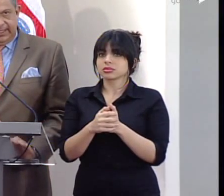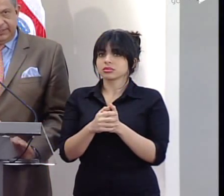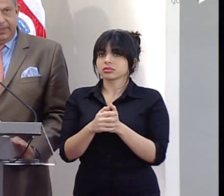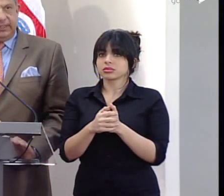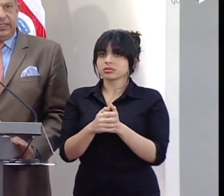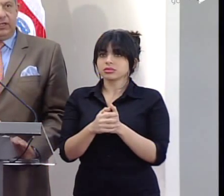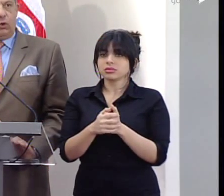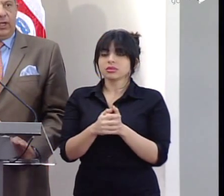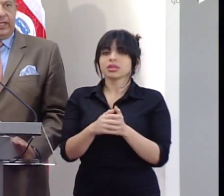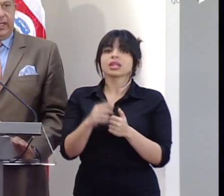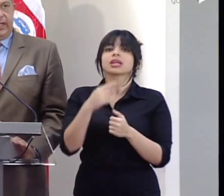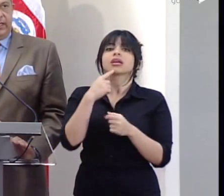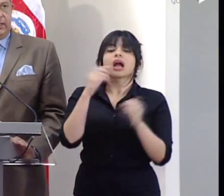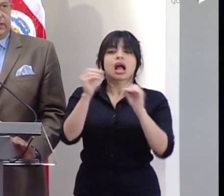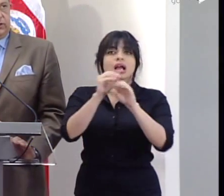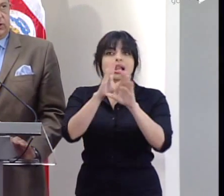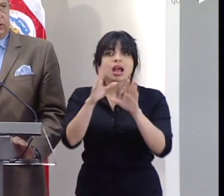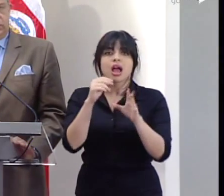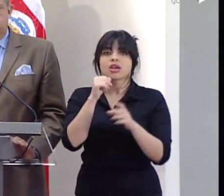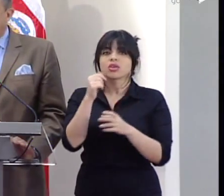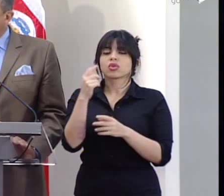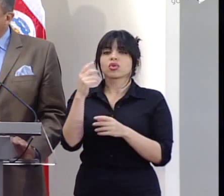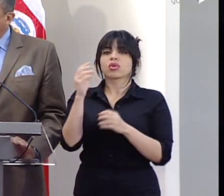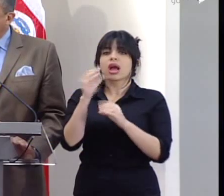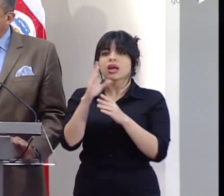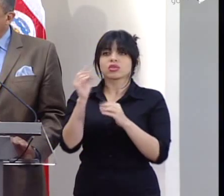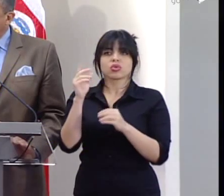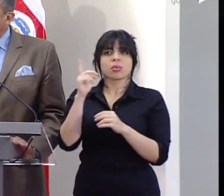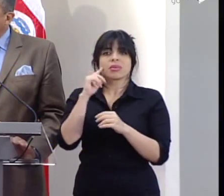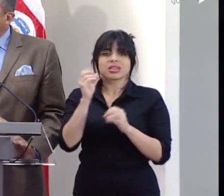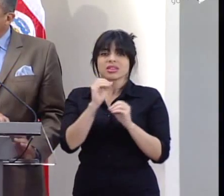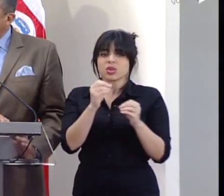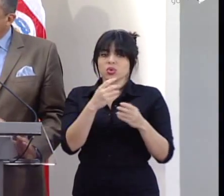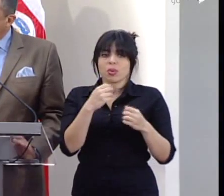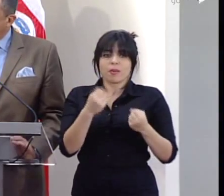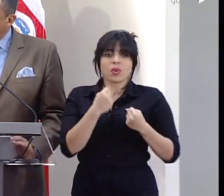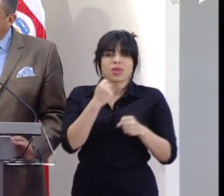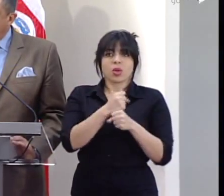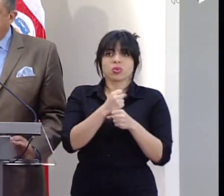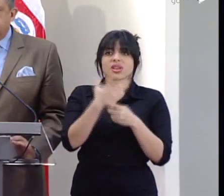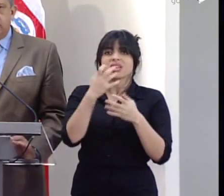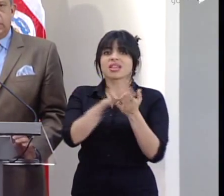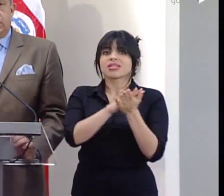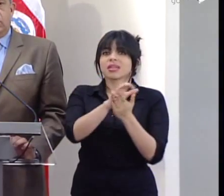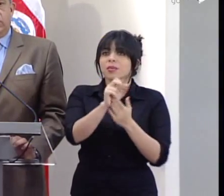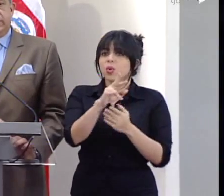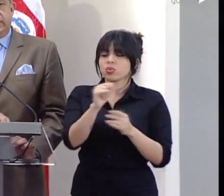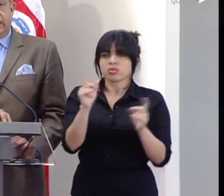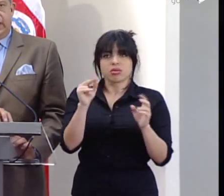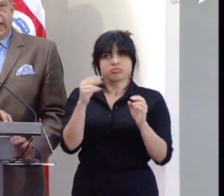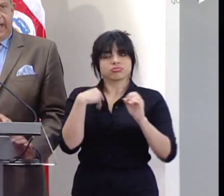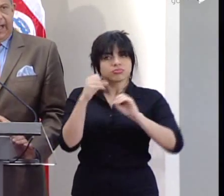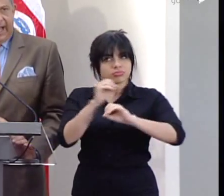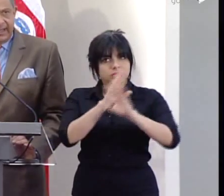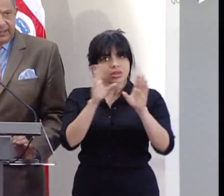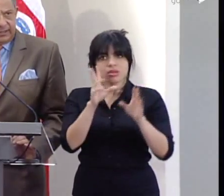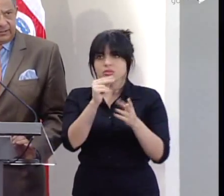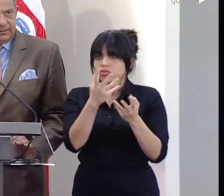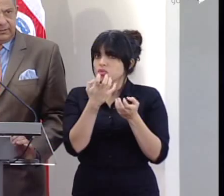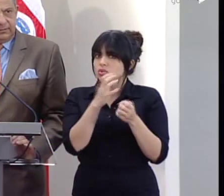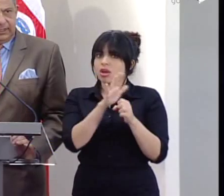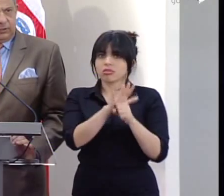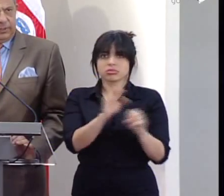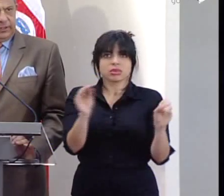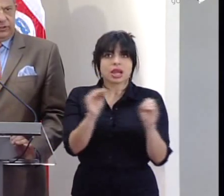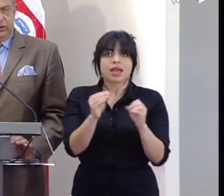de desmentir cualquier intención del Poder Ejecutivo de dañar a la Procuraduría. Lo hice